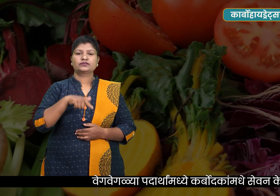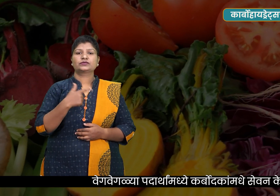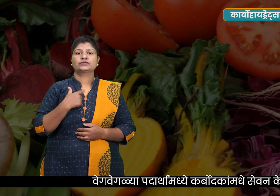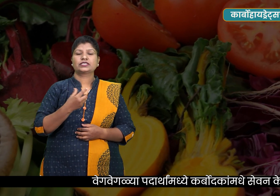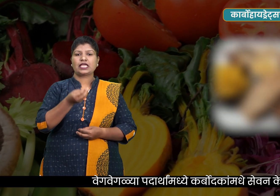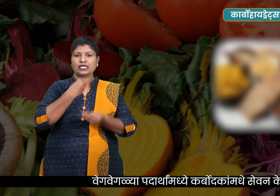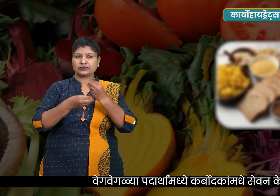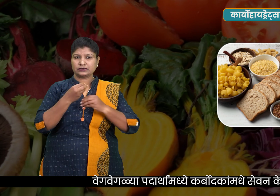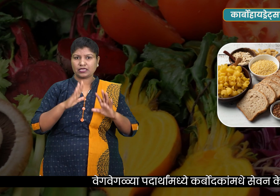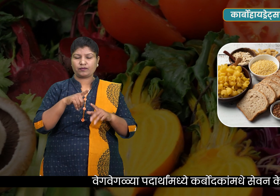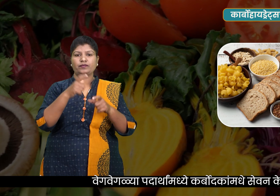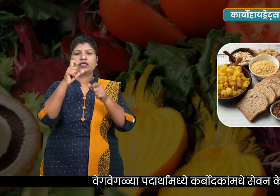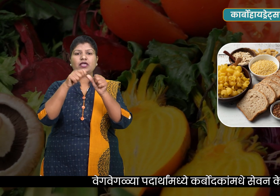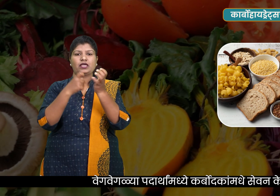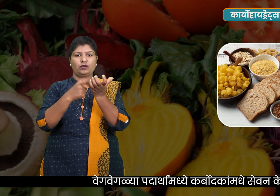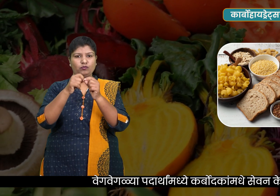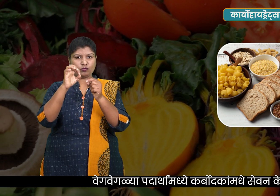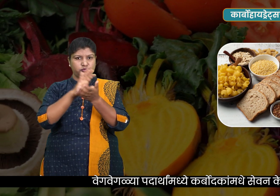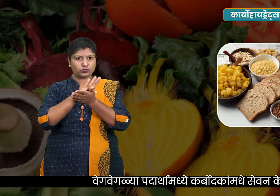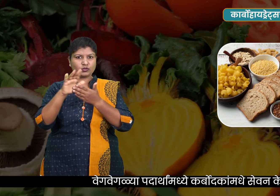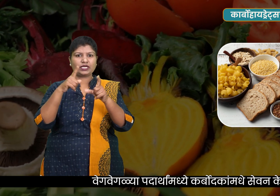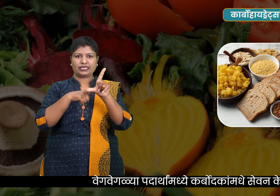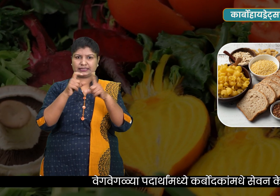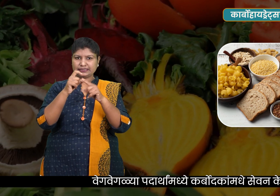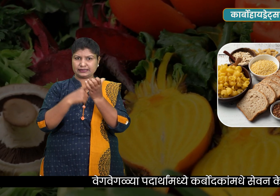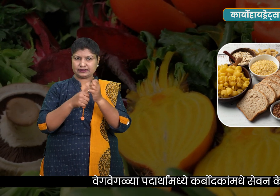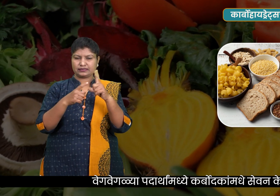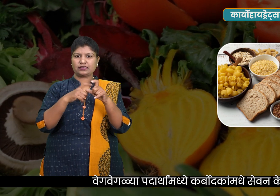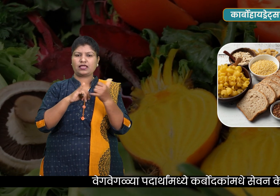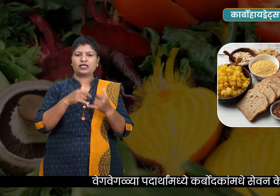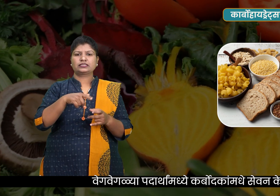वेगवेगळ्या पदार्थांमध्ये कर्बोदकांमध्ये सेवन केल्याने